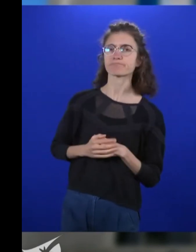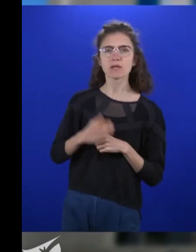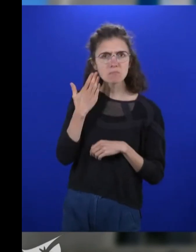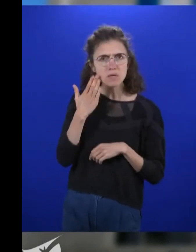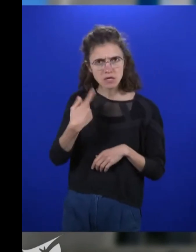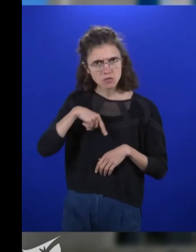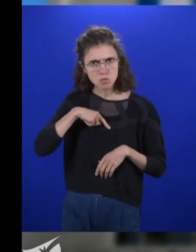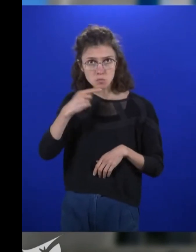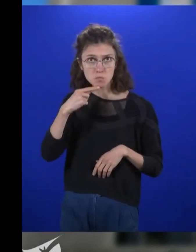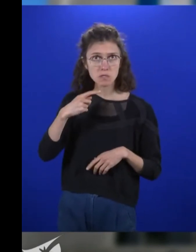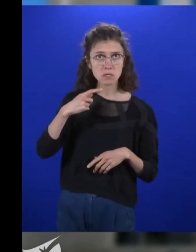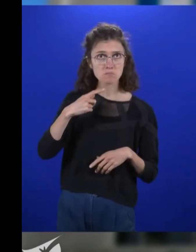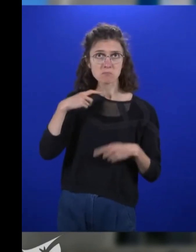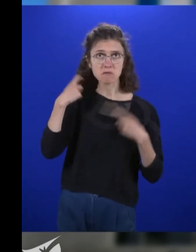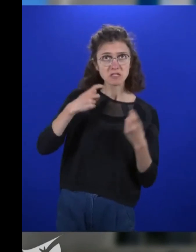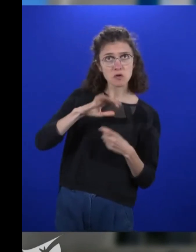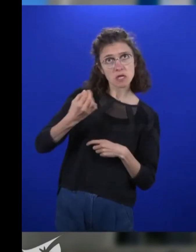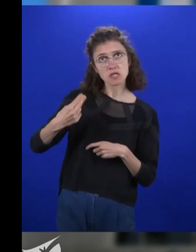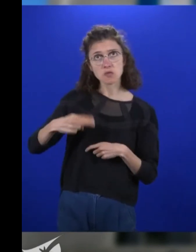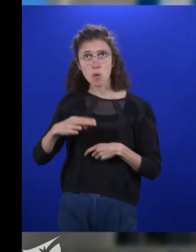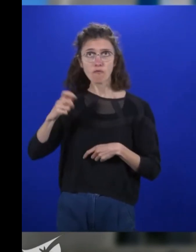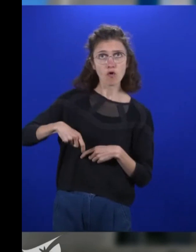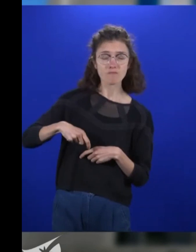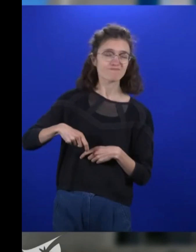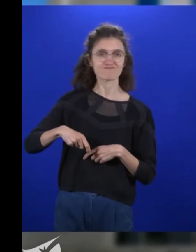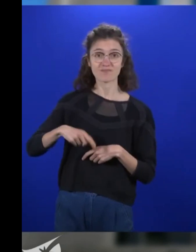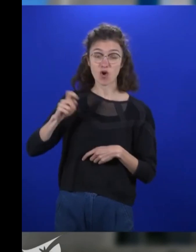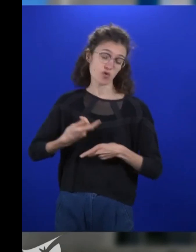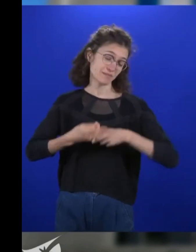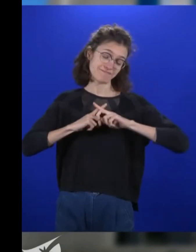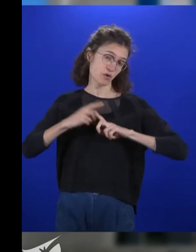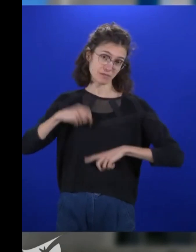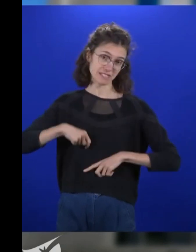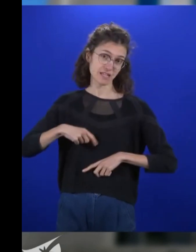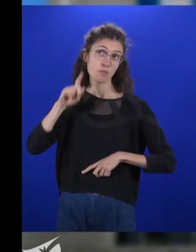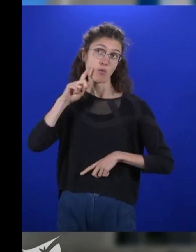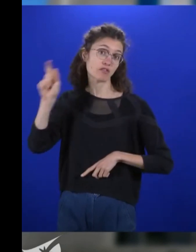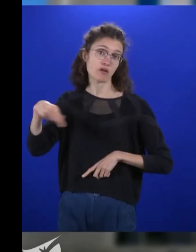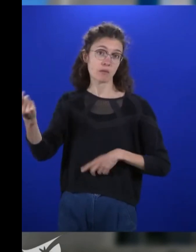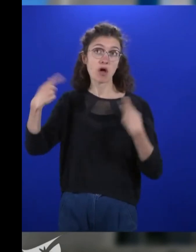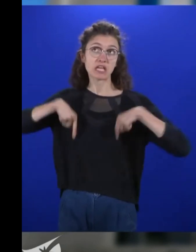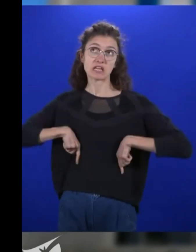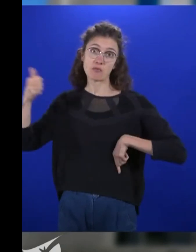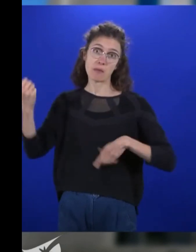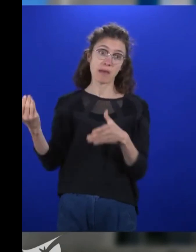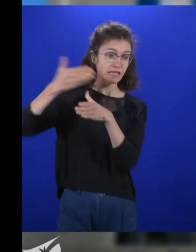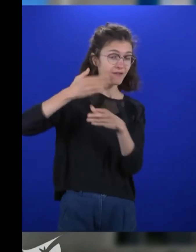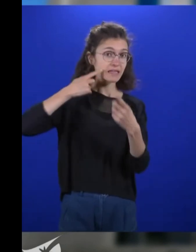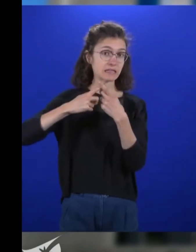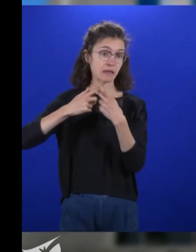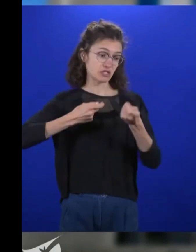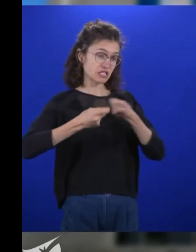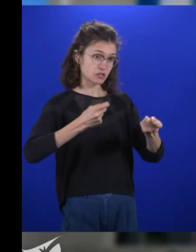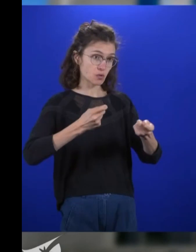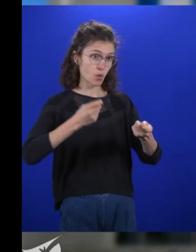la Divate forment la levée de la rive gauche de la Loire, le plus grand fleuve national, et sa gestion nécessite des expertises et des